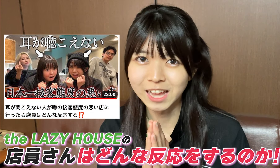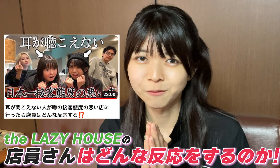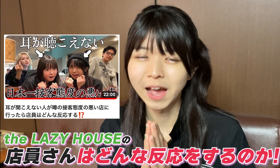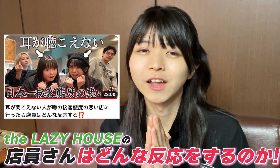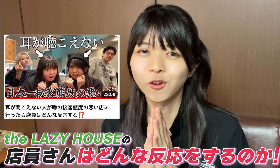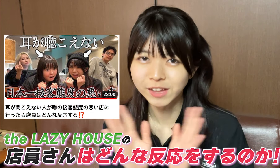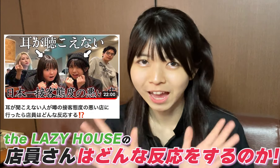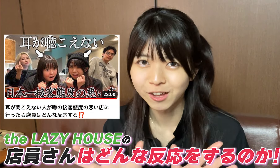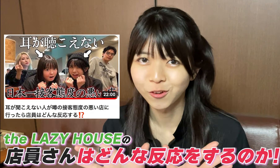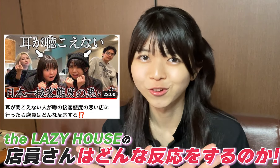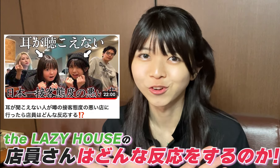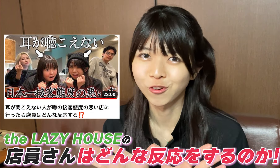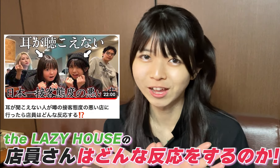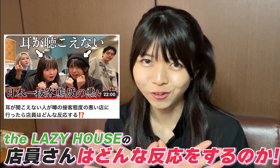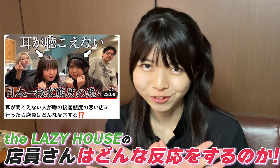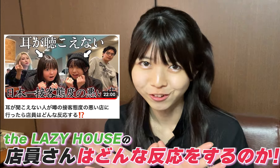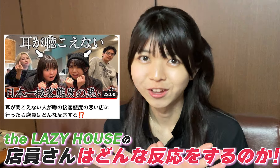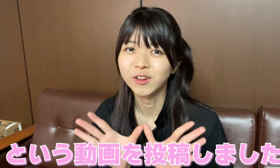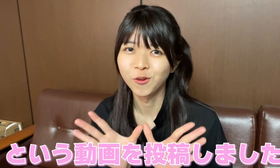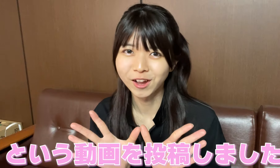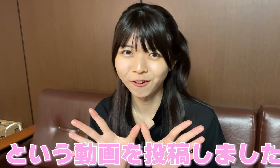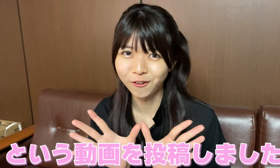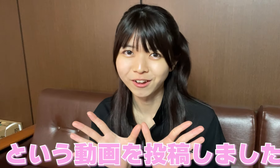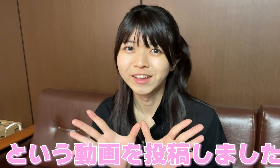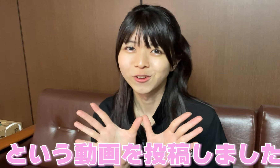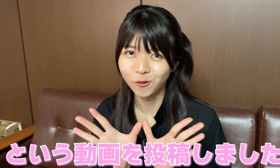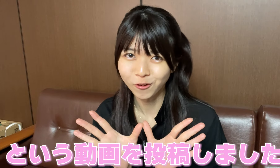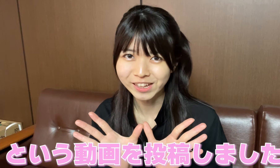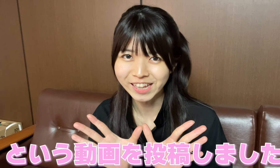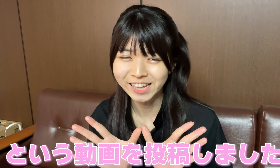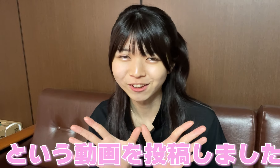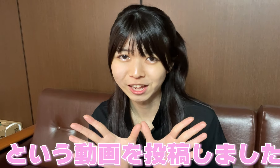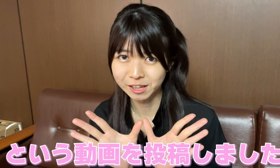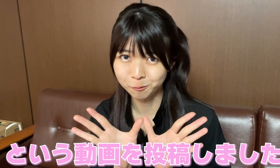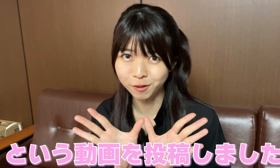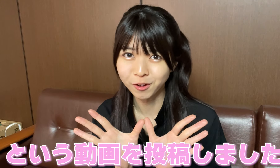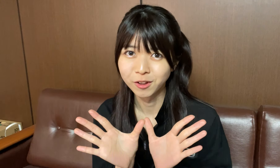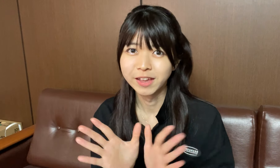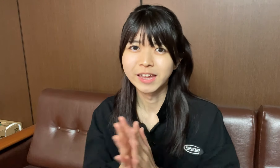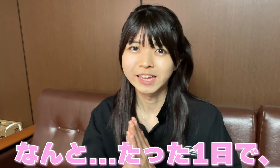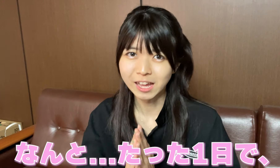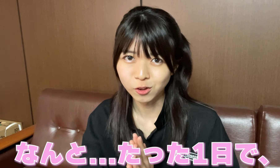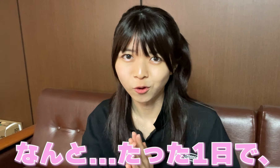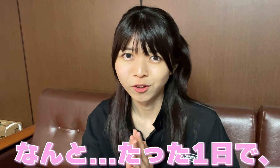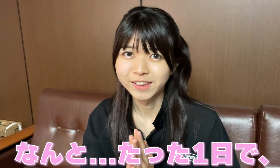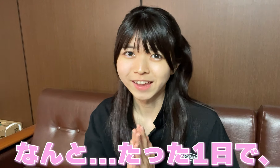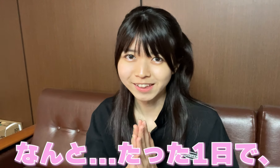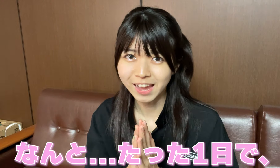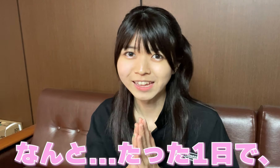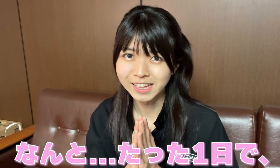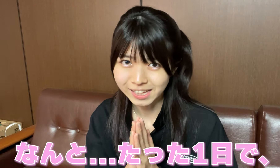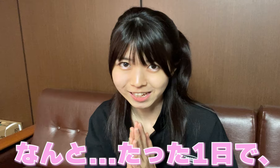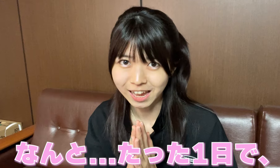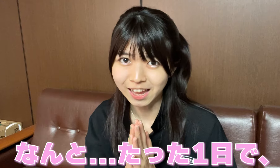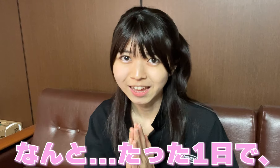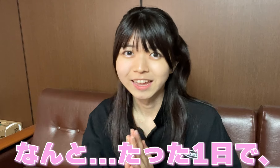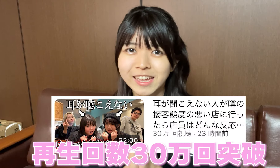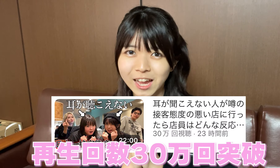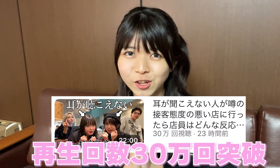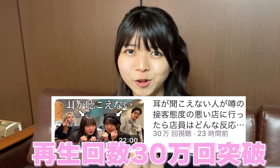はどんな反応をするのかという動画を投稿したんですけれども、なんとたった1日で30万